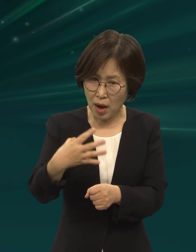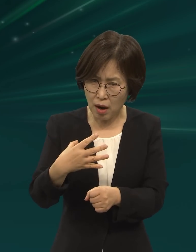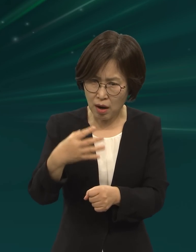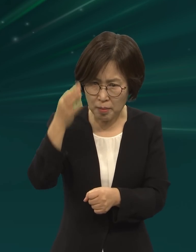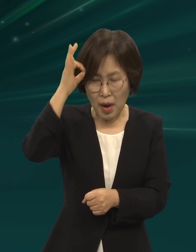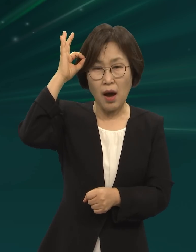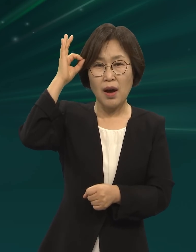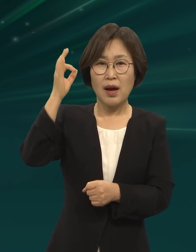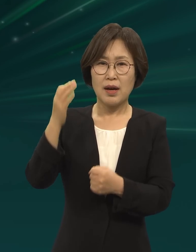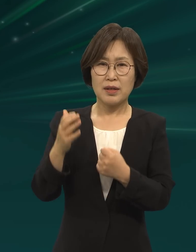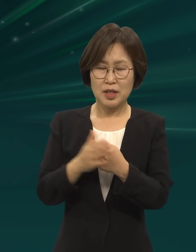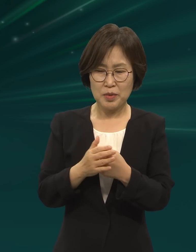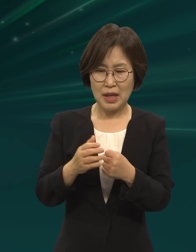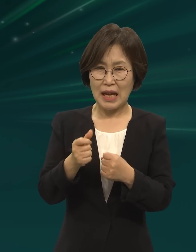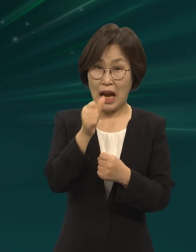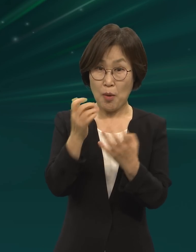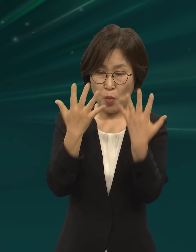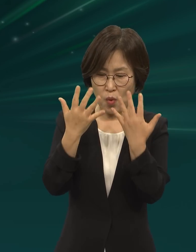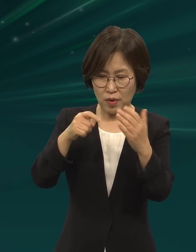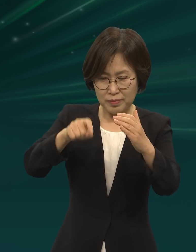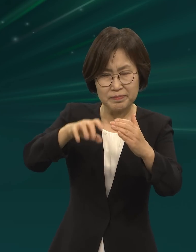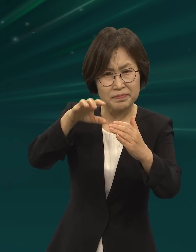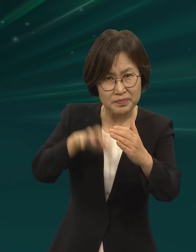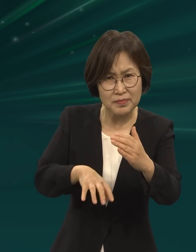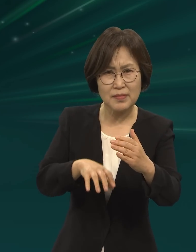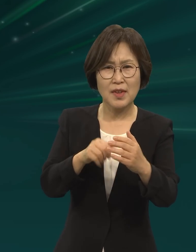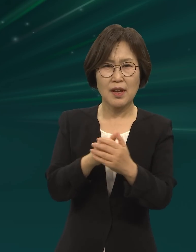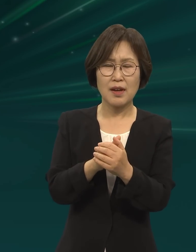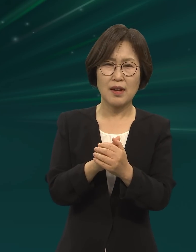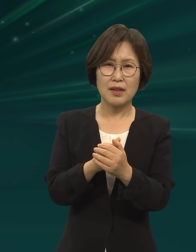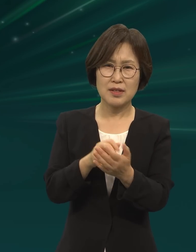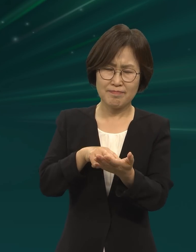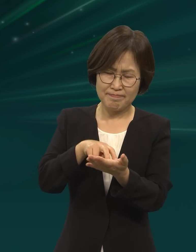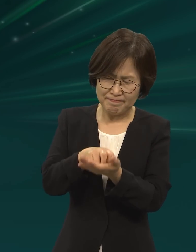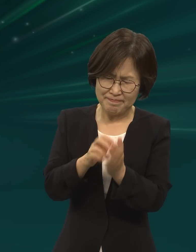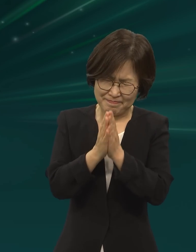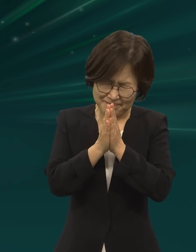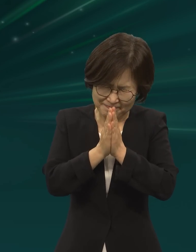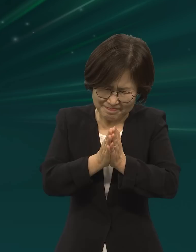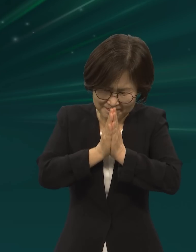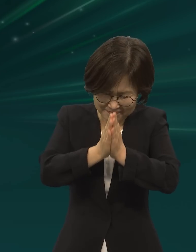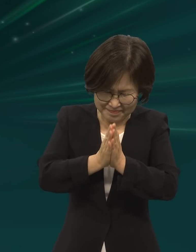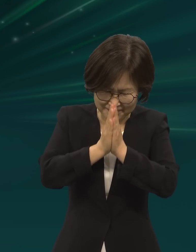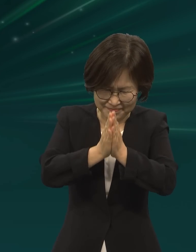그래서 제가 감옥에 안에 안쪽에 들어가서 기도하기 시작합니다.